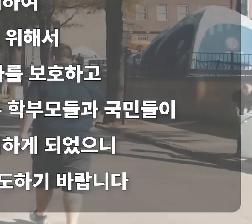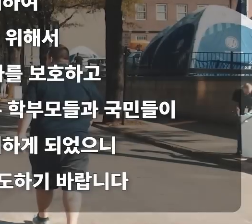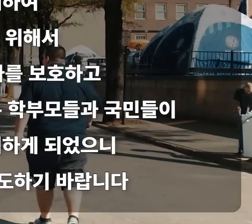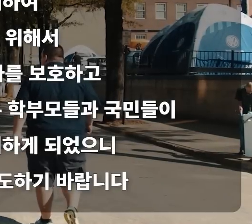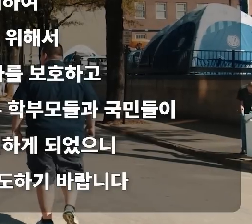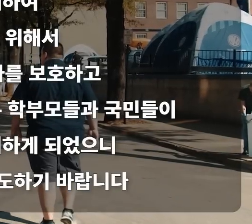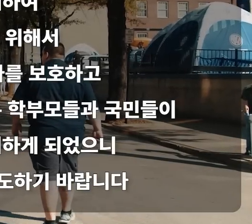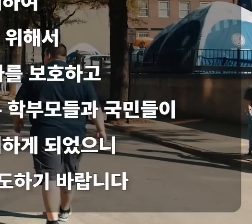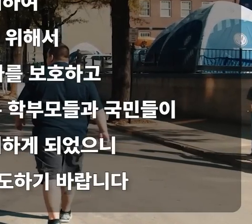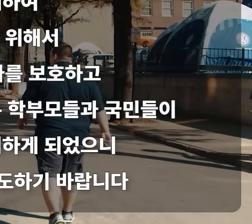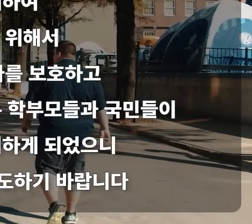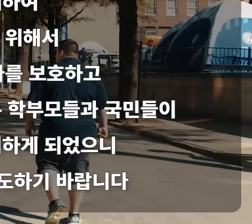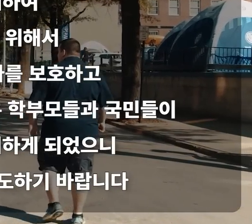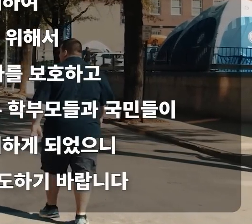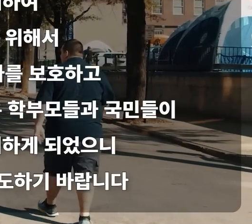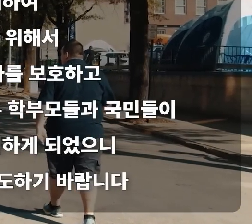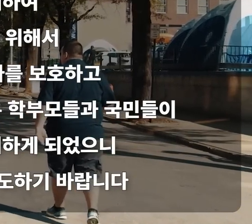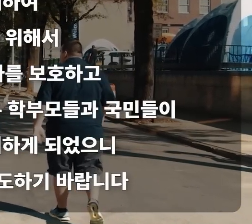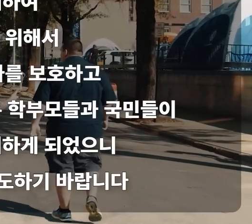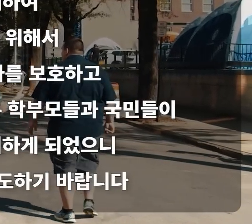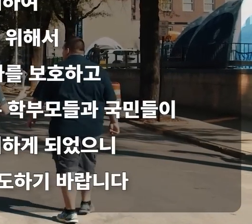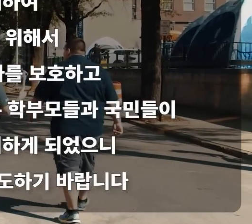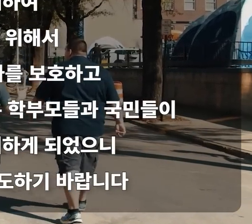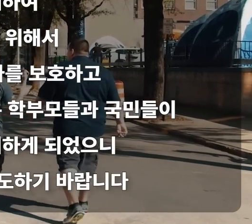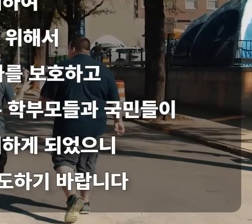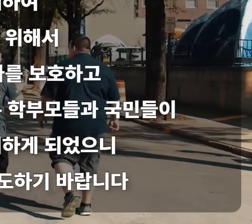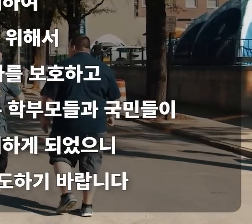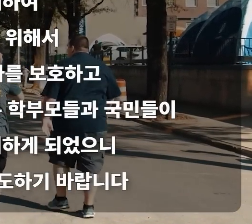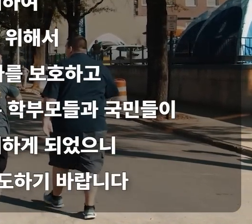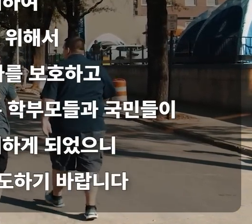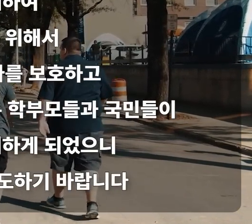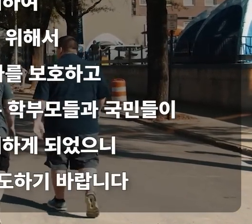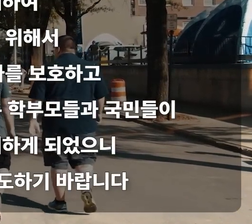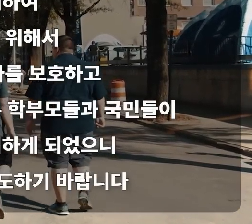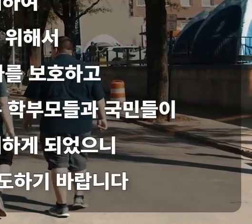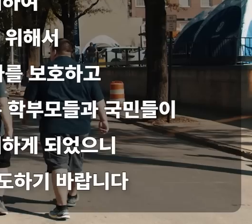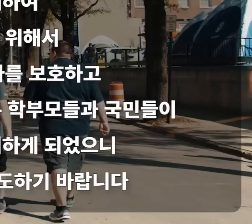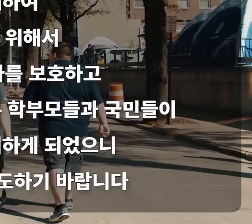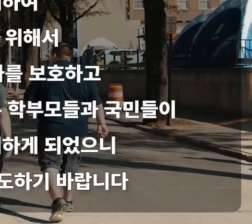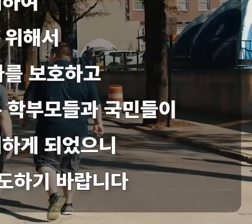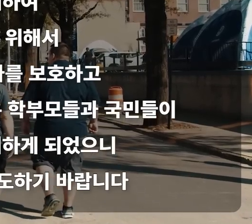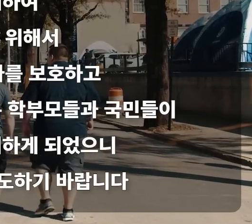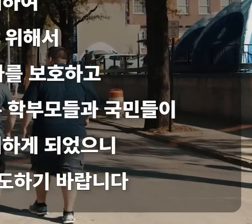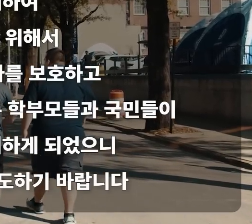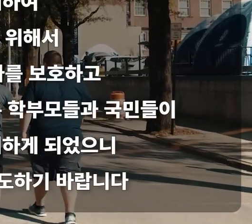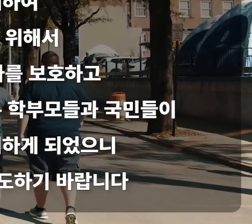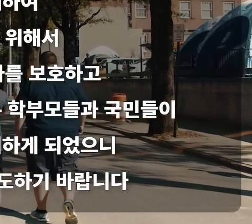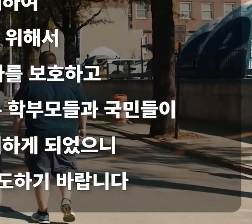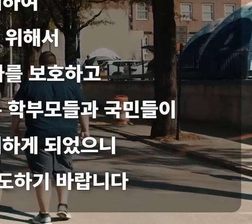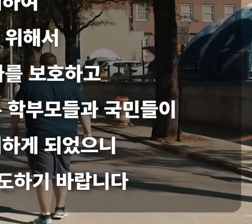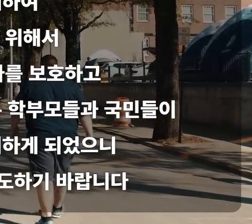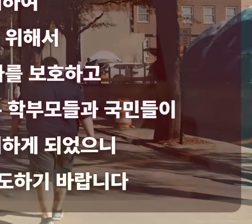우리 학부모들과 국민들이 이렇게 정말 뜻을 합하여 국민대회를 개최하게 됐으니 언론이 공정하고